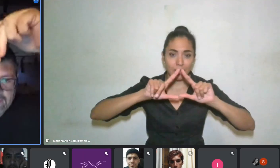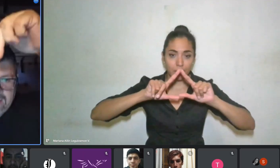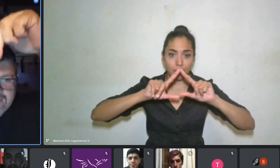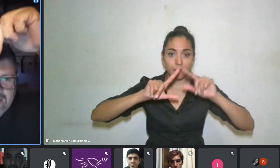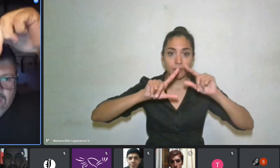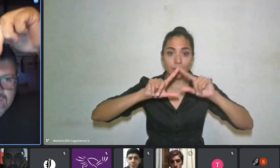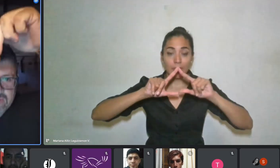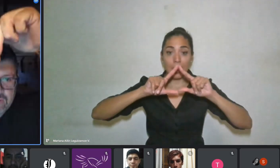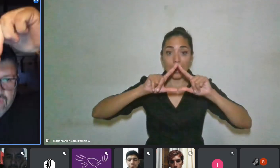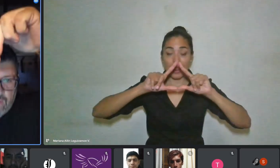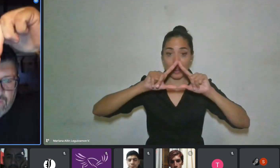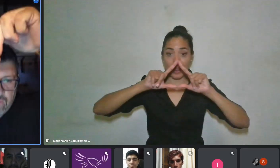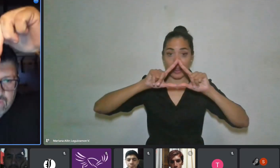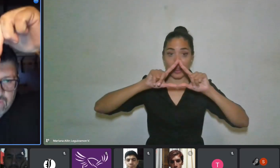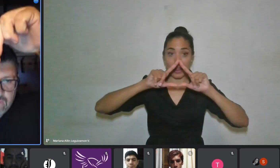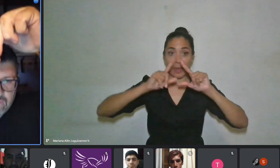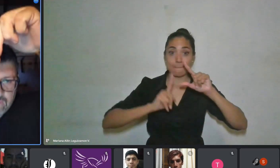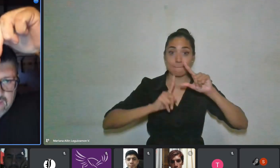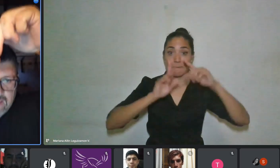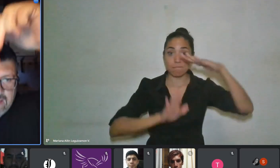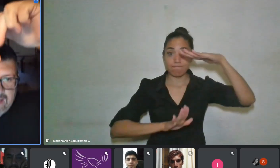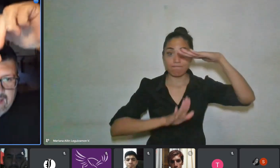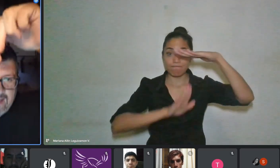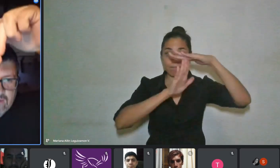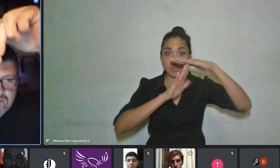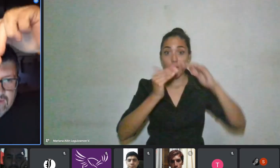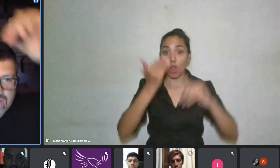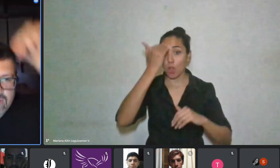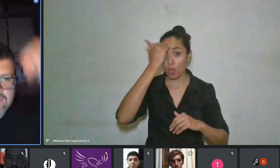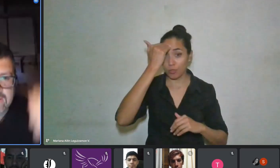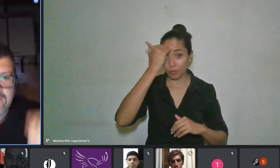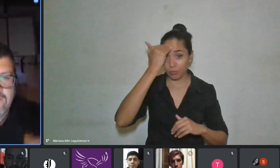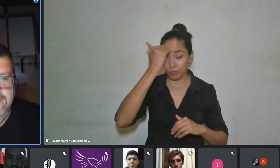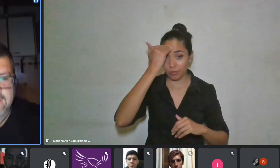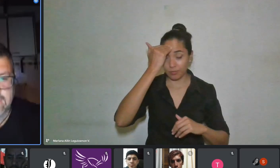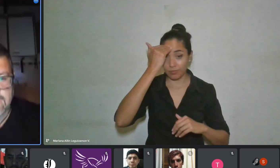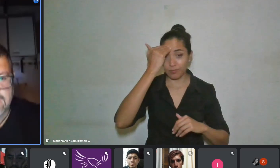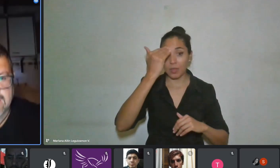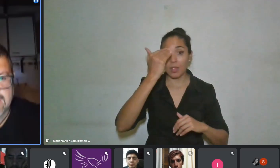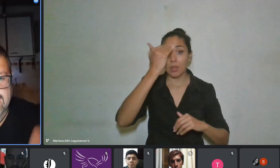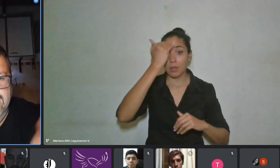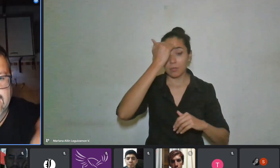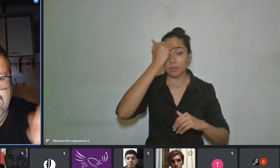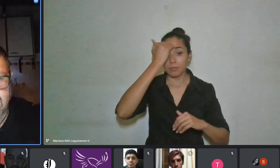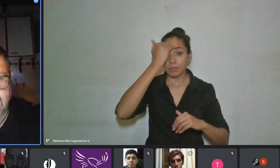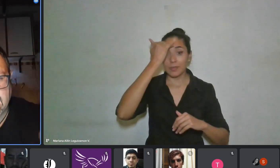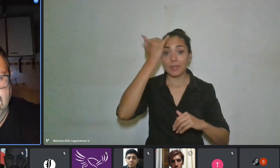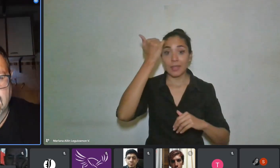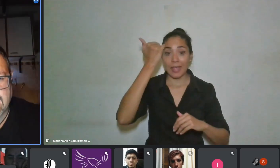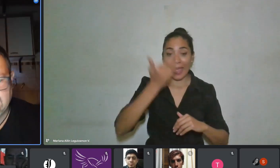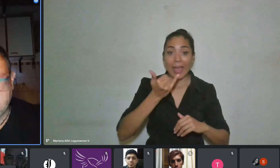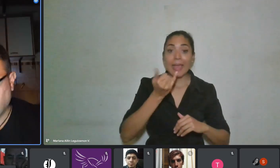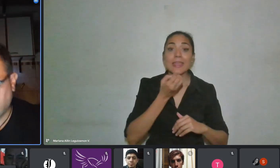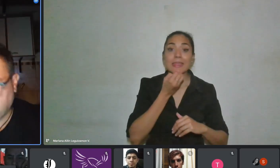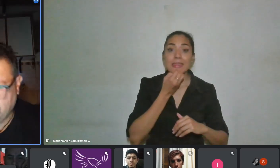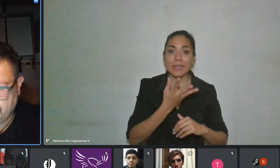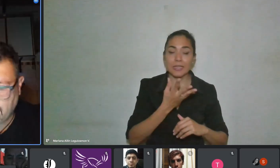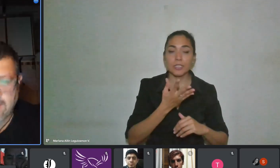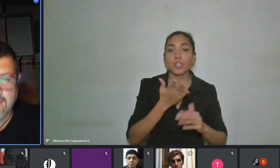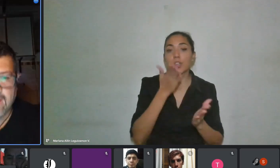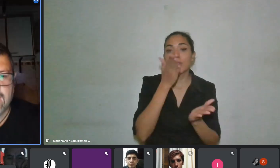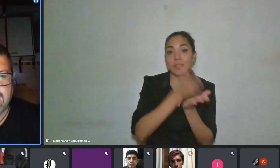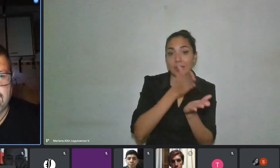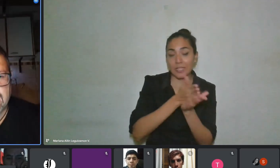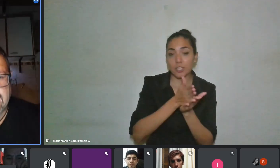cúspide está la Constitución. En la Constitución se establecen ciertas declaraciones, derechos y garantías, como por